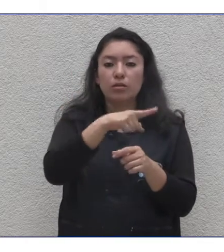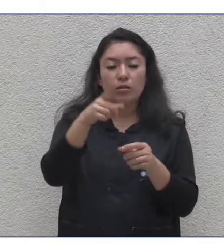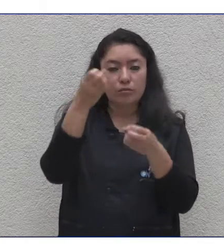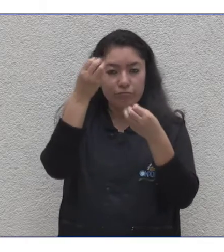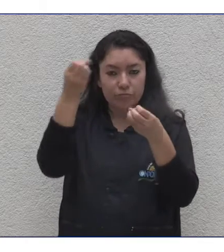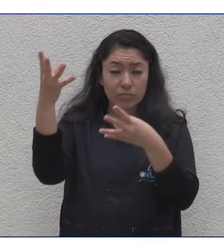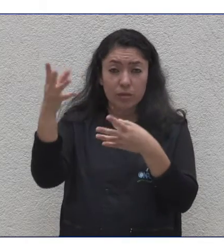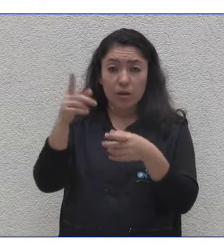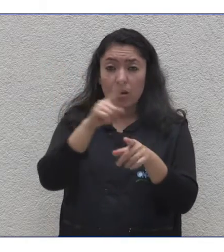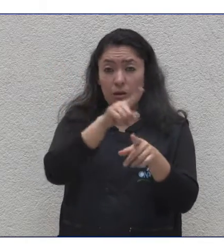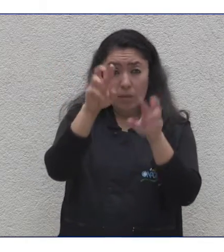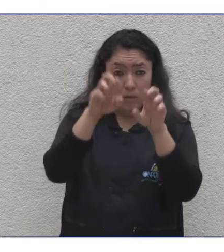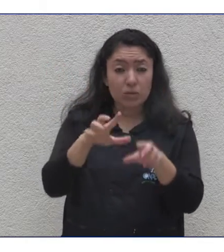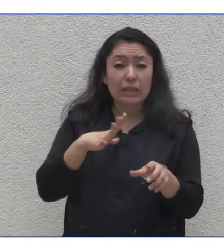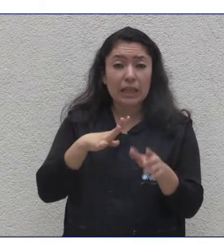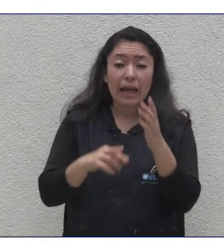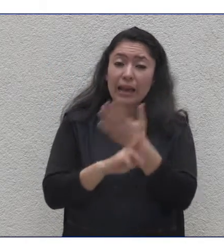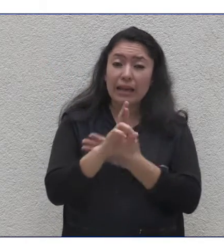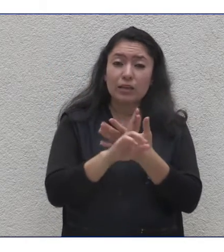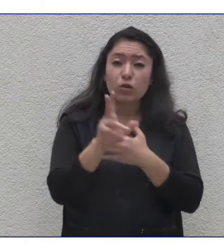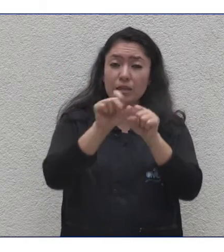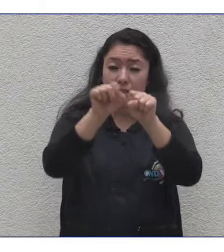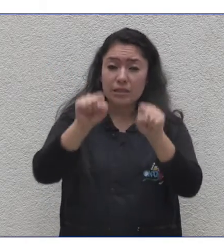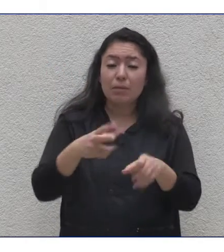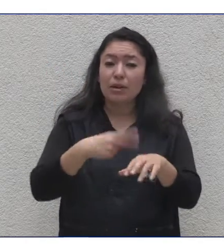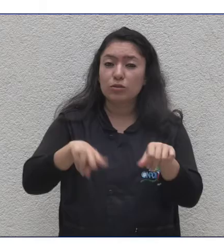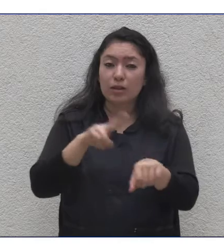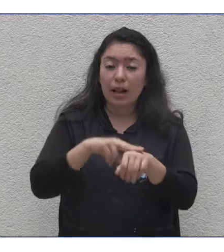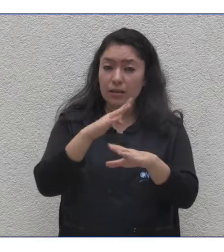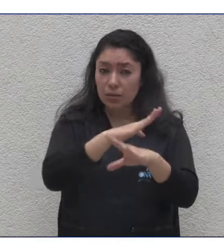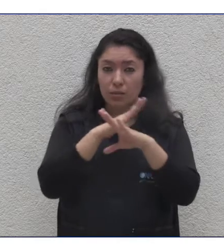los sujetos obligados cuando se ponga en riesgo el Sistema